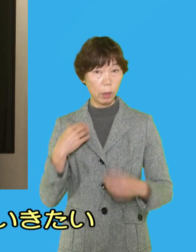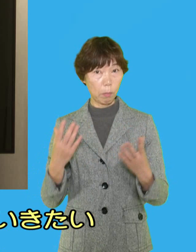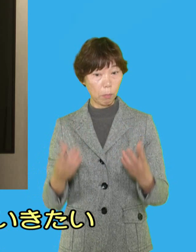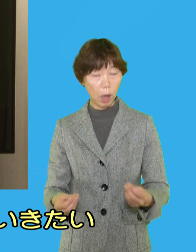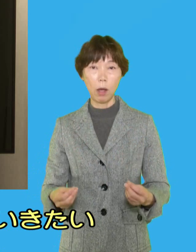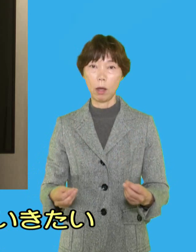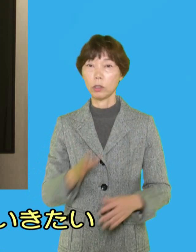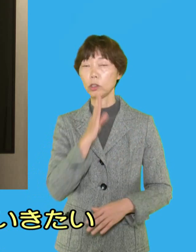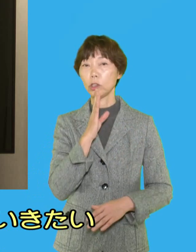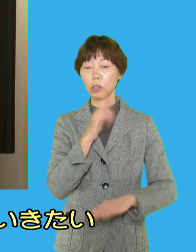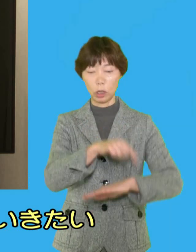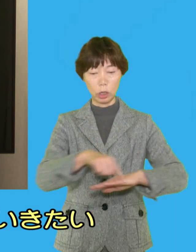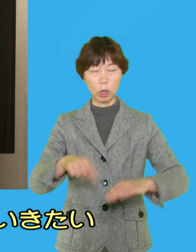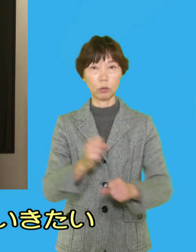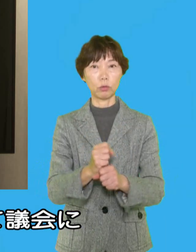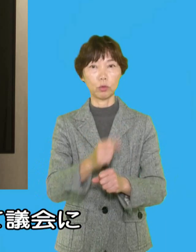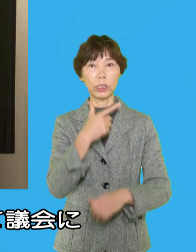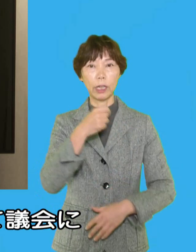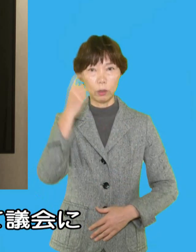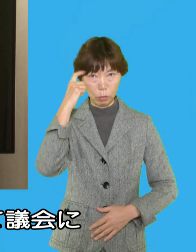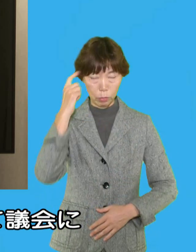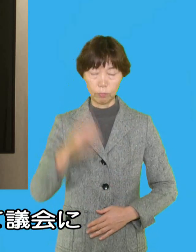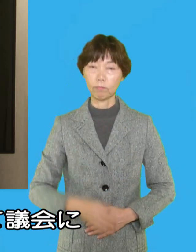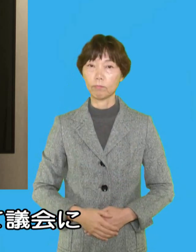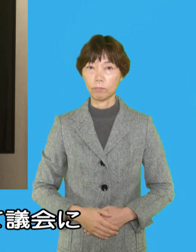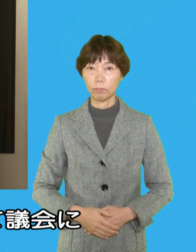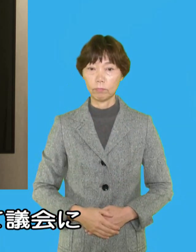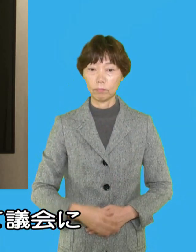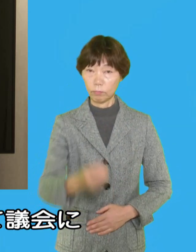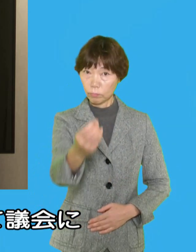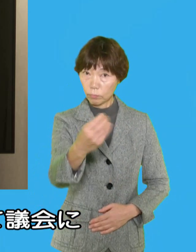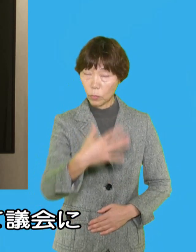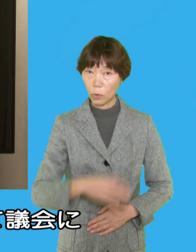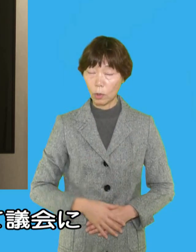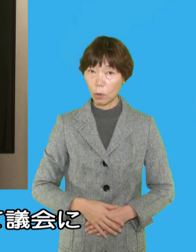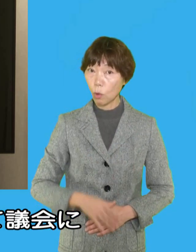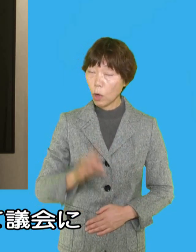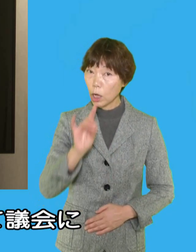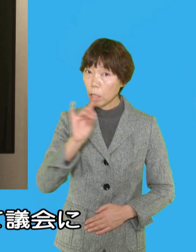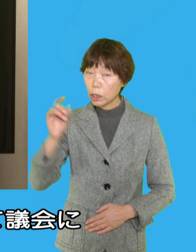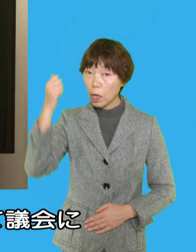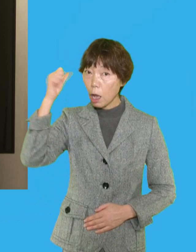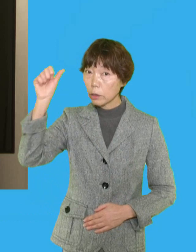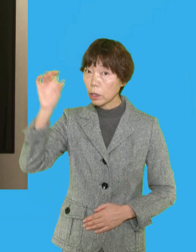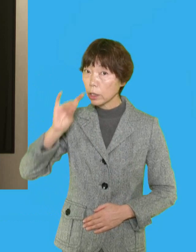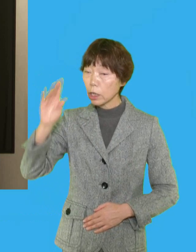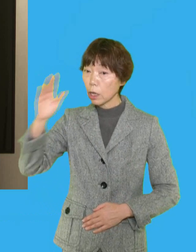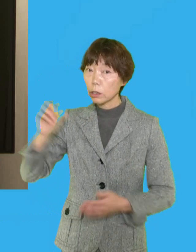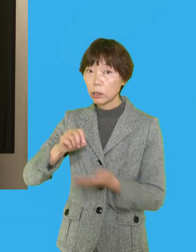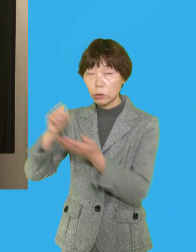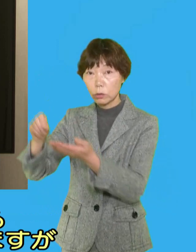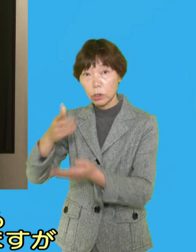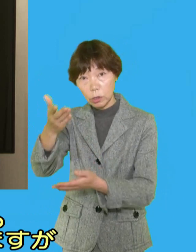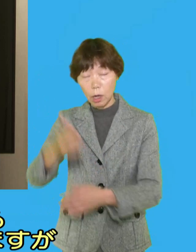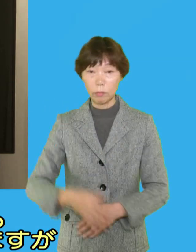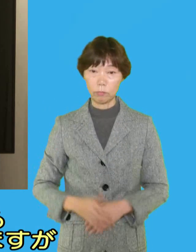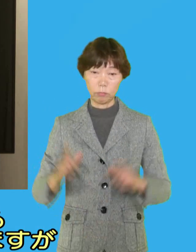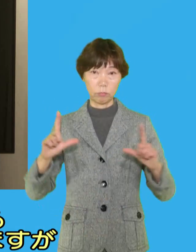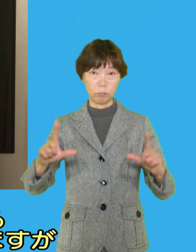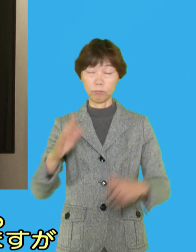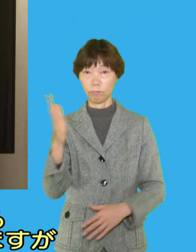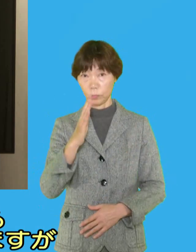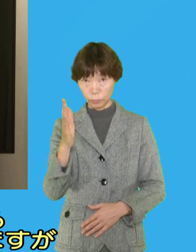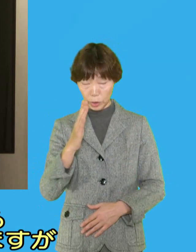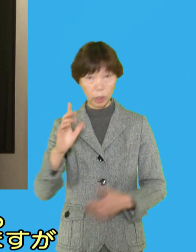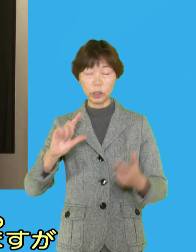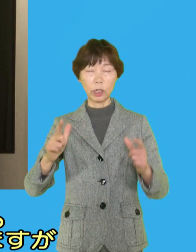として上げていきたいなと考えています。 これ議案として出すということなんですか、議会に。 いや違います。出すのはその